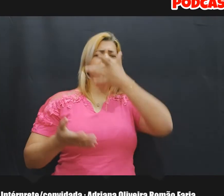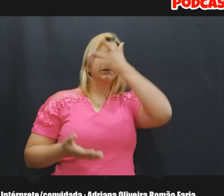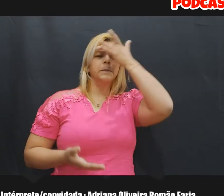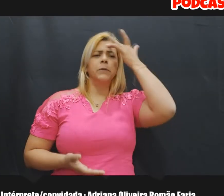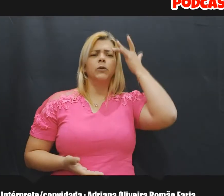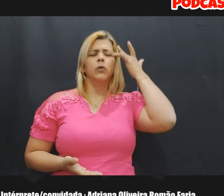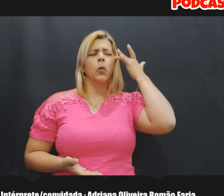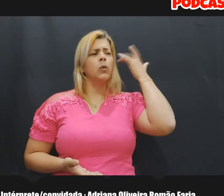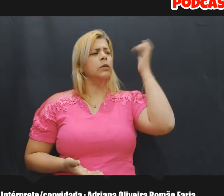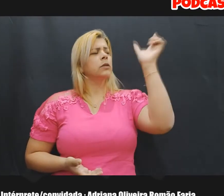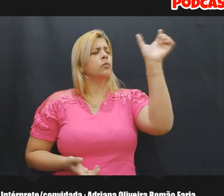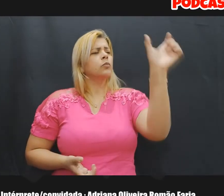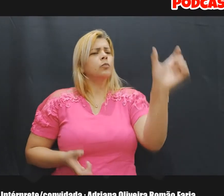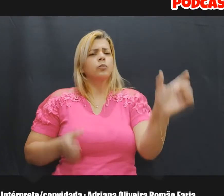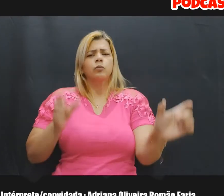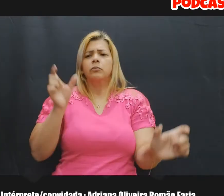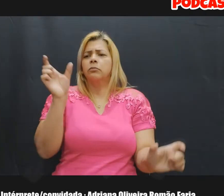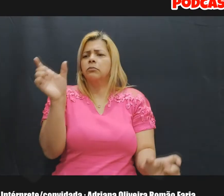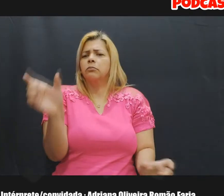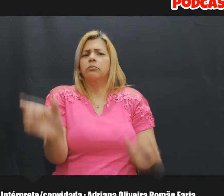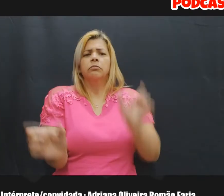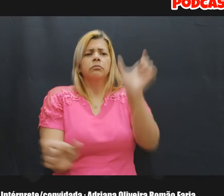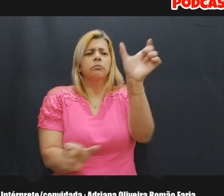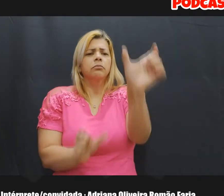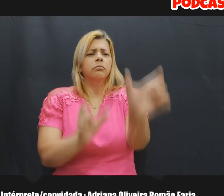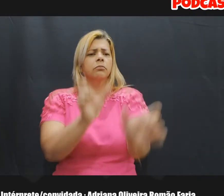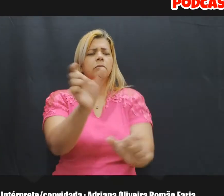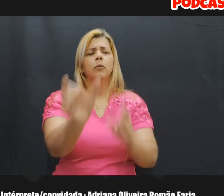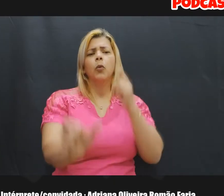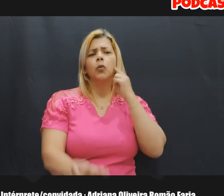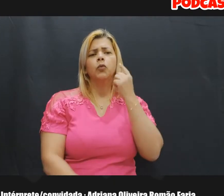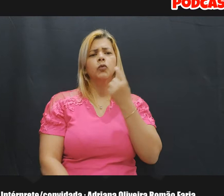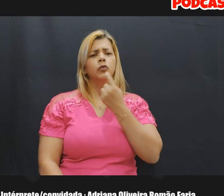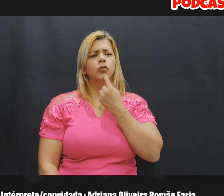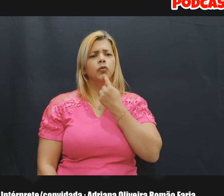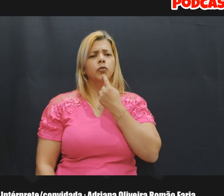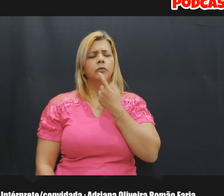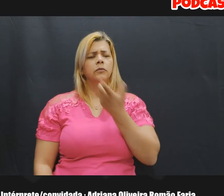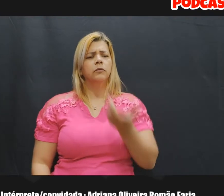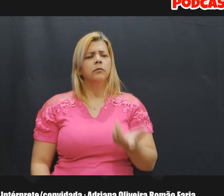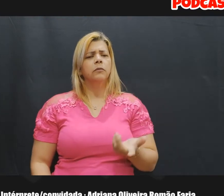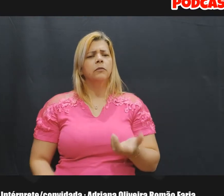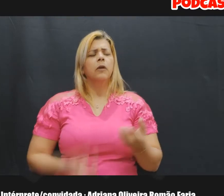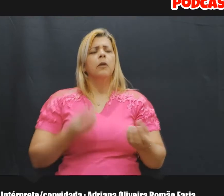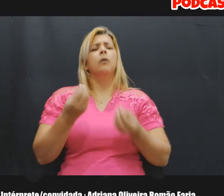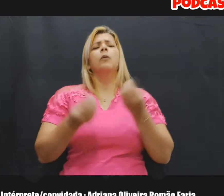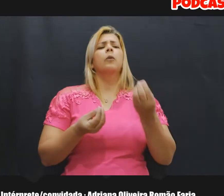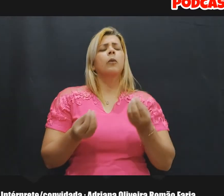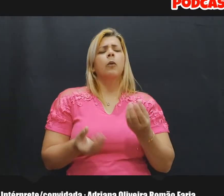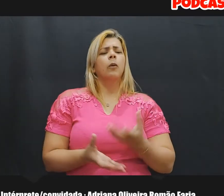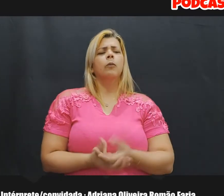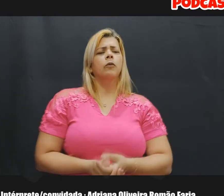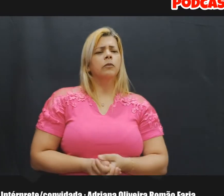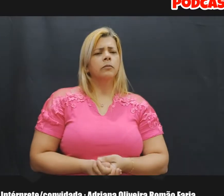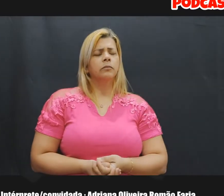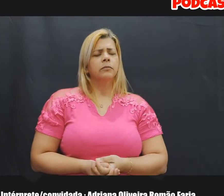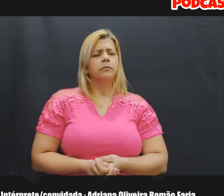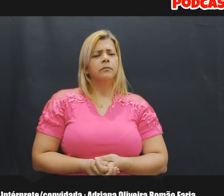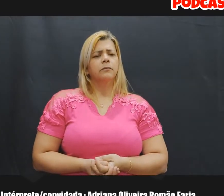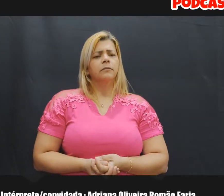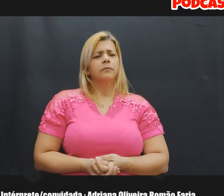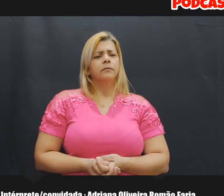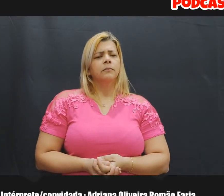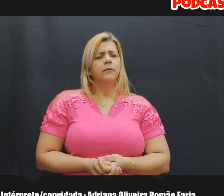vê com relação ao surdo, essas poucos mais de 500 mil pessoas que nós temos hoje,